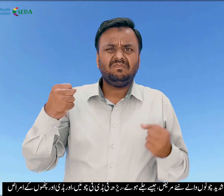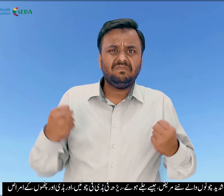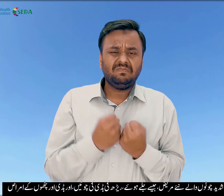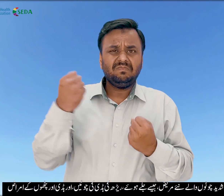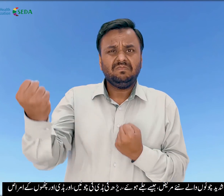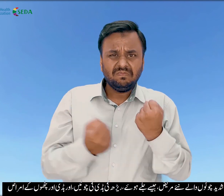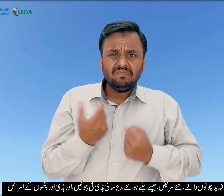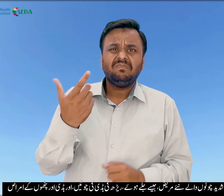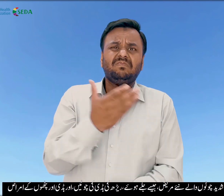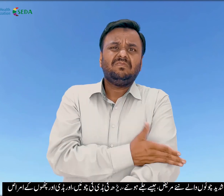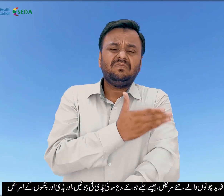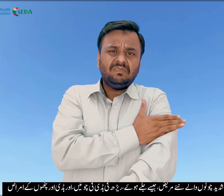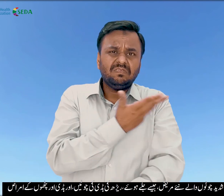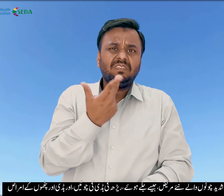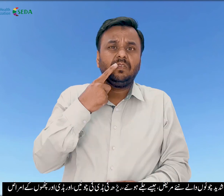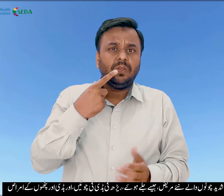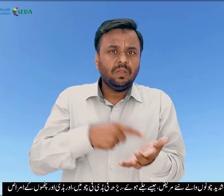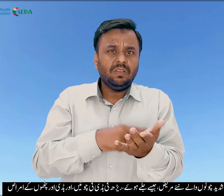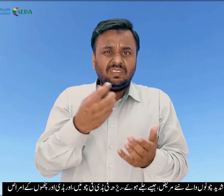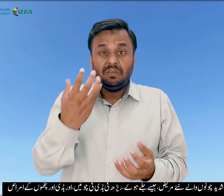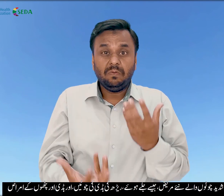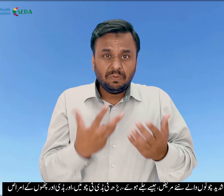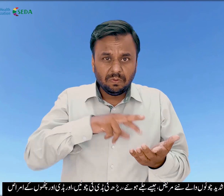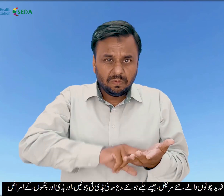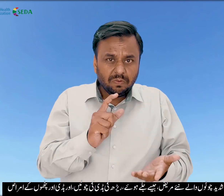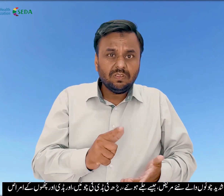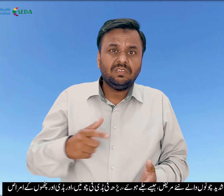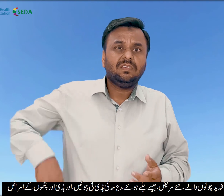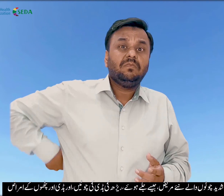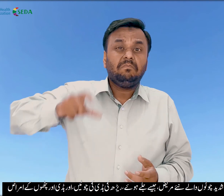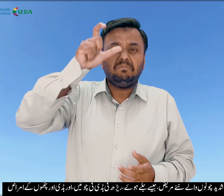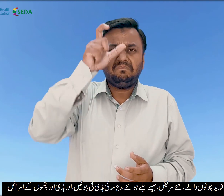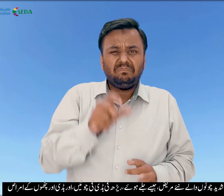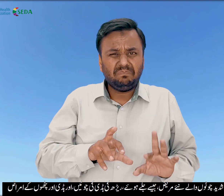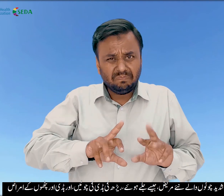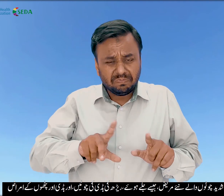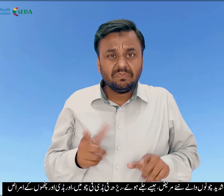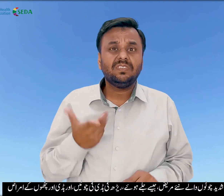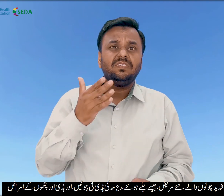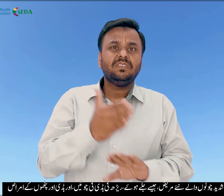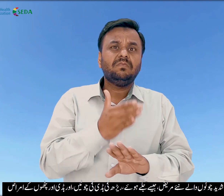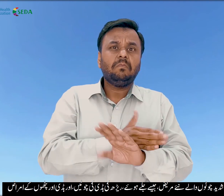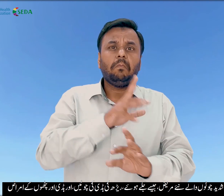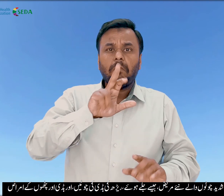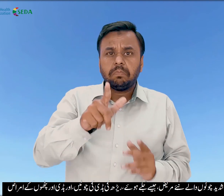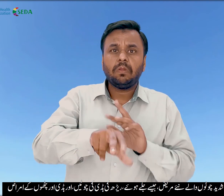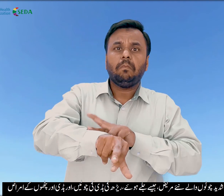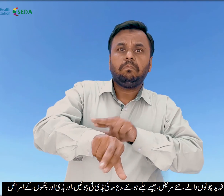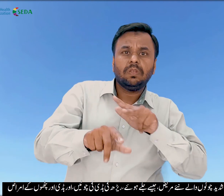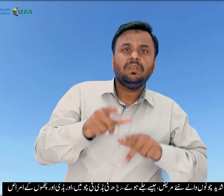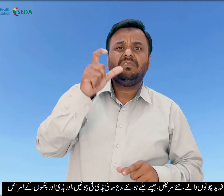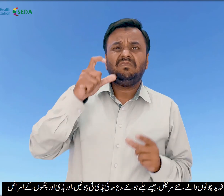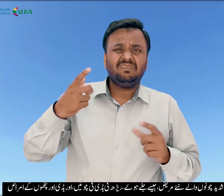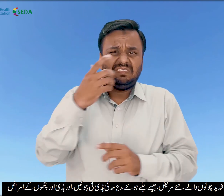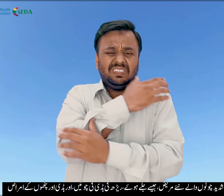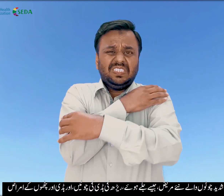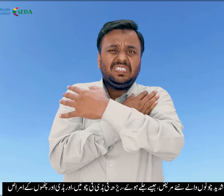والے نئے مریض جیسے جلے ہوئے، ریڑھ کی ہڈی کی چوٹیں اور ہڈی اور پٹھوں کے